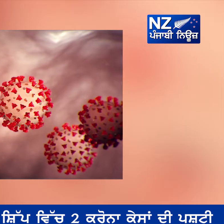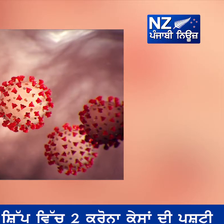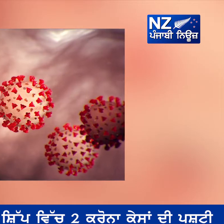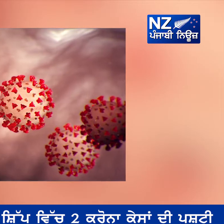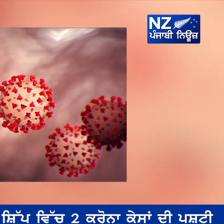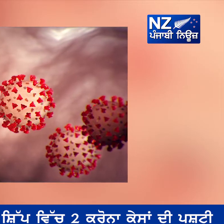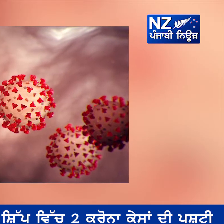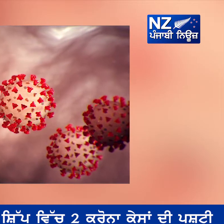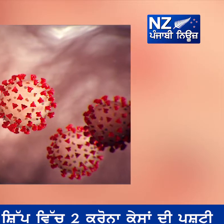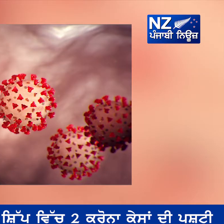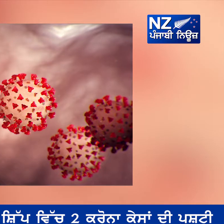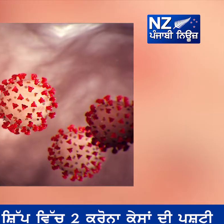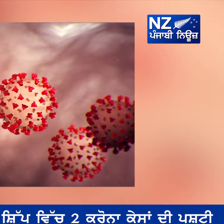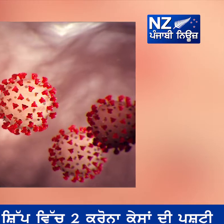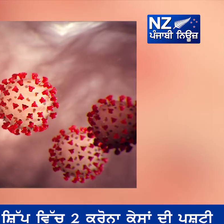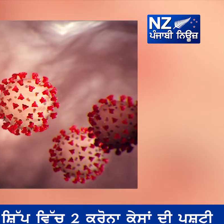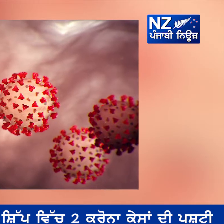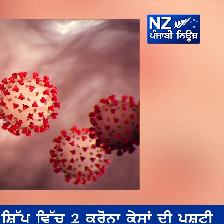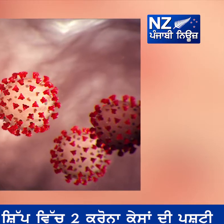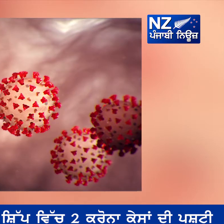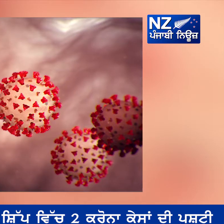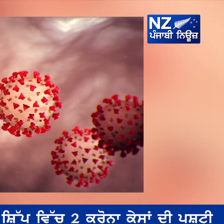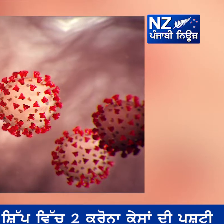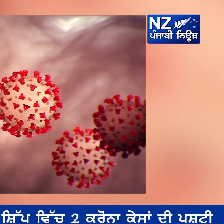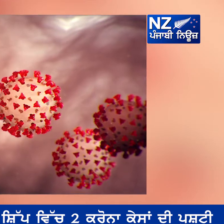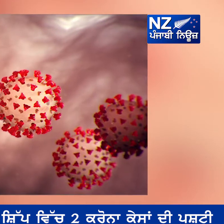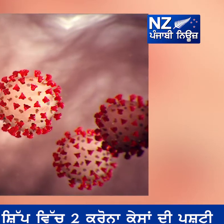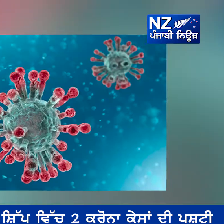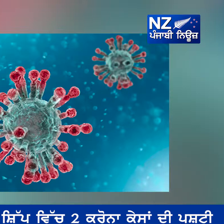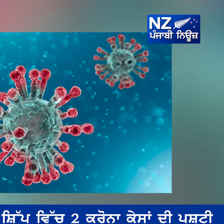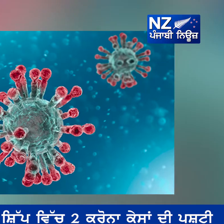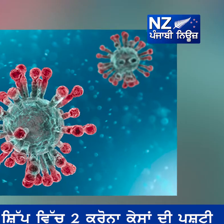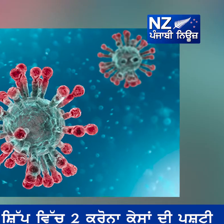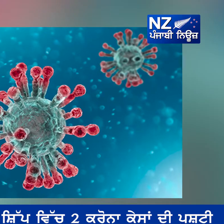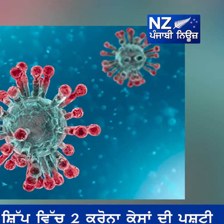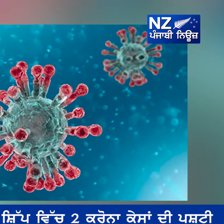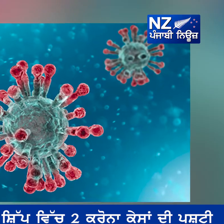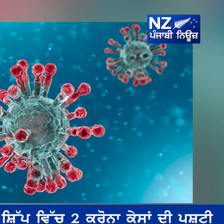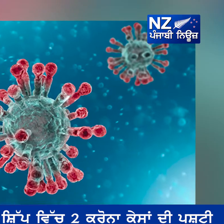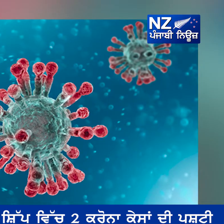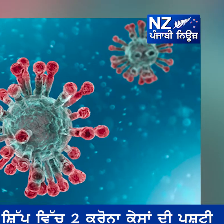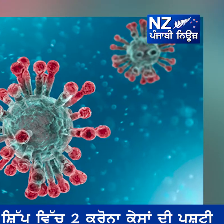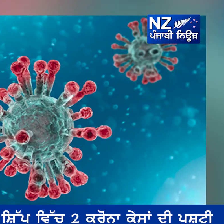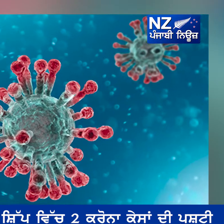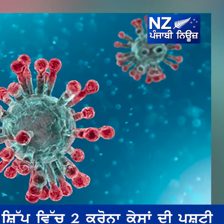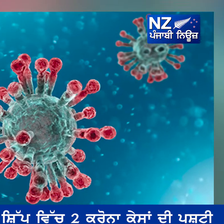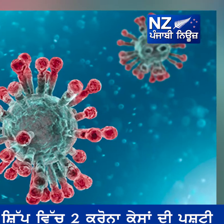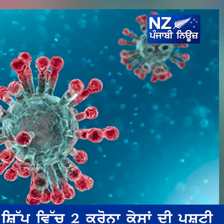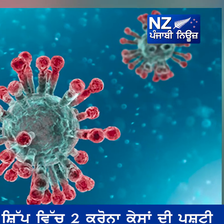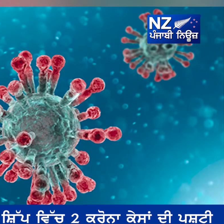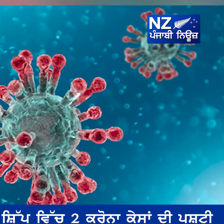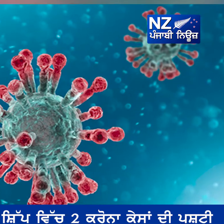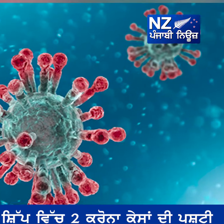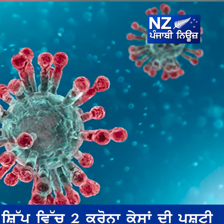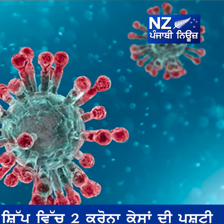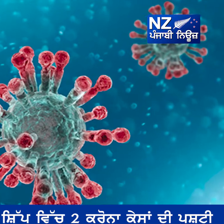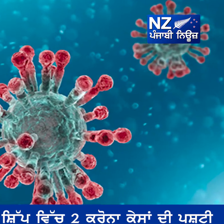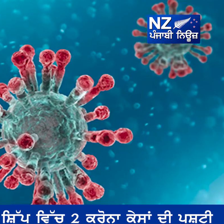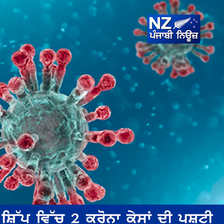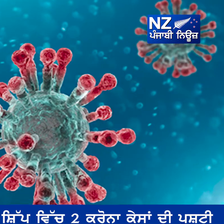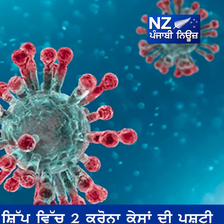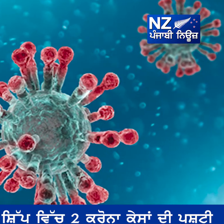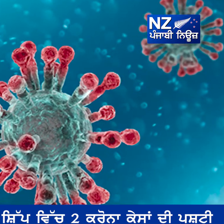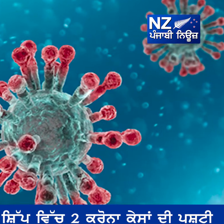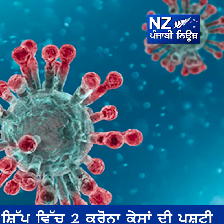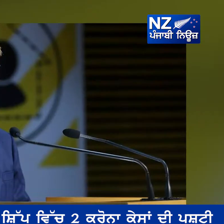न्यूजिलेंड दे पोर्ट तो होके पुझी शिप विच दो करोना केसां दी पुष्टी होई है ए ओही शिप सी जिस विच आउकलेंड दे इंजीनियर